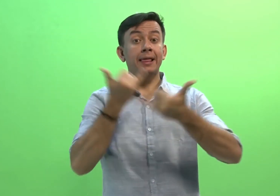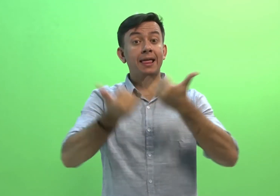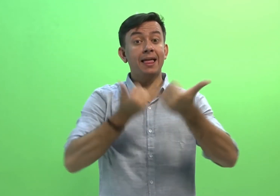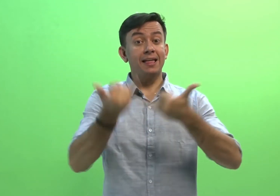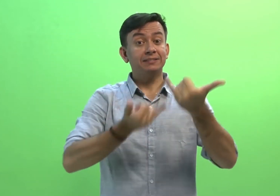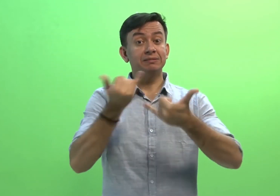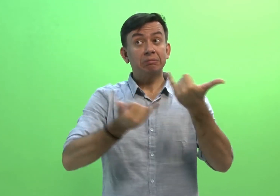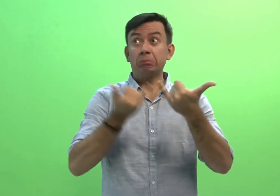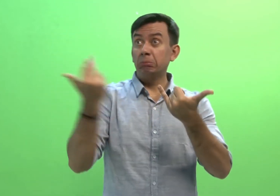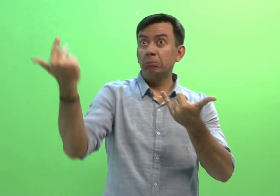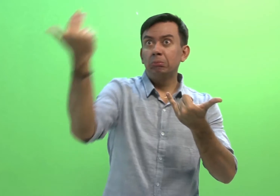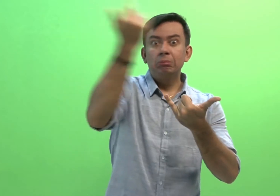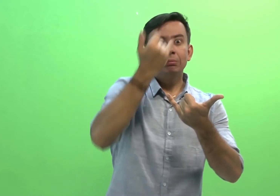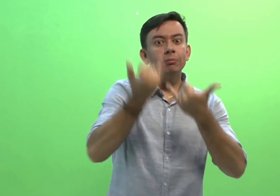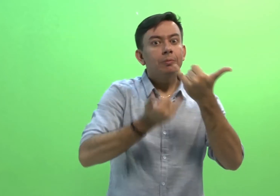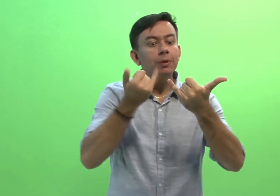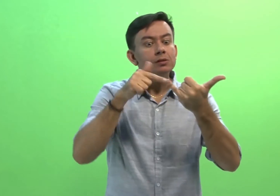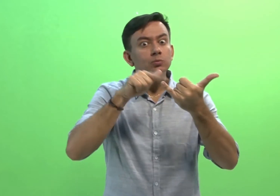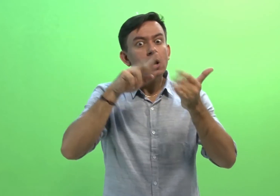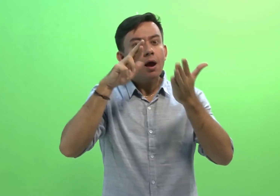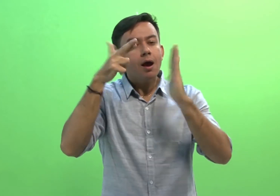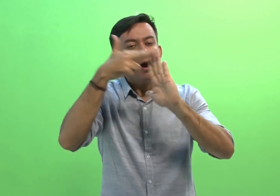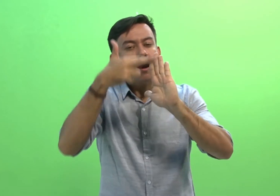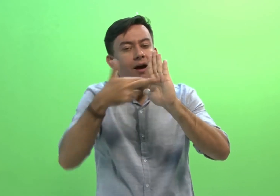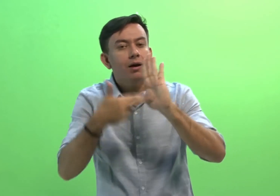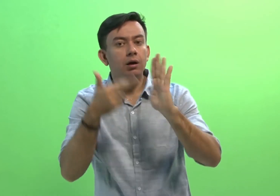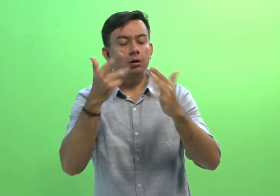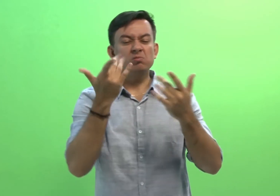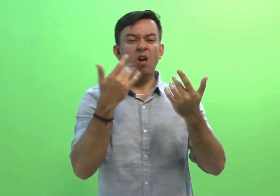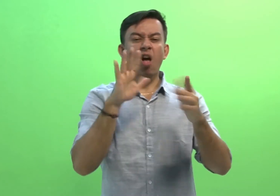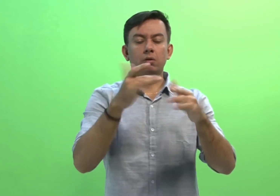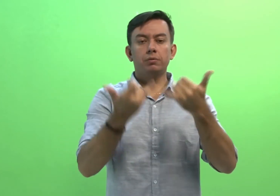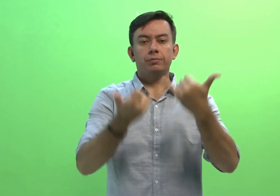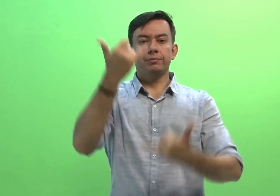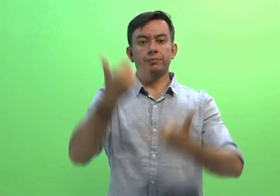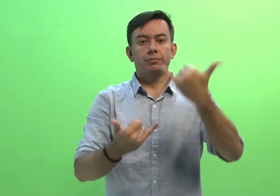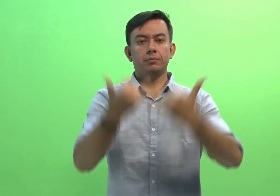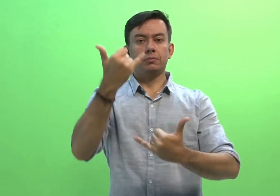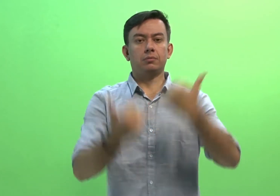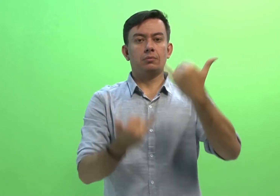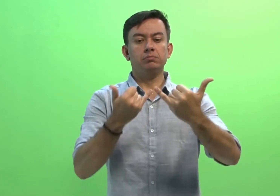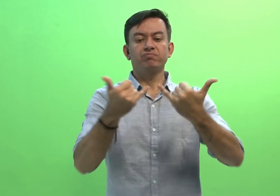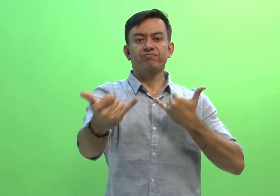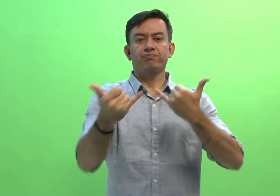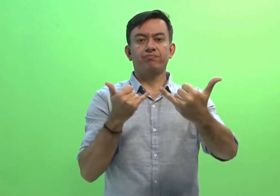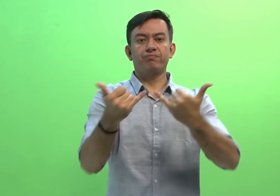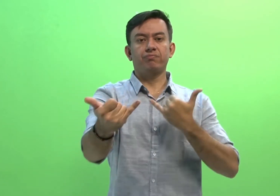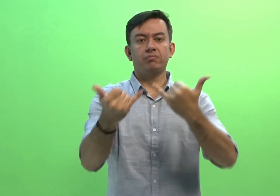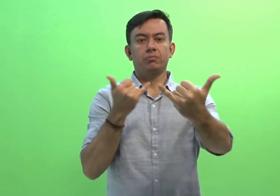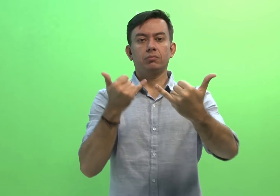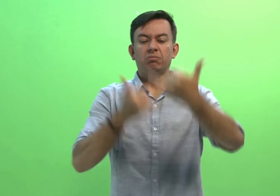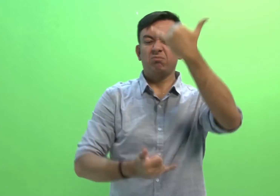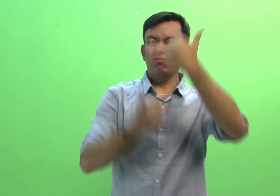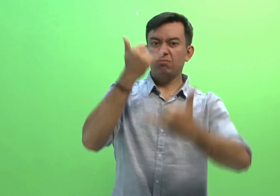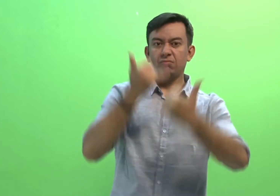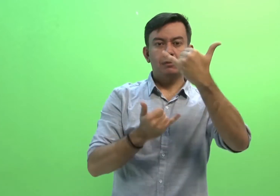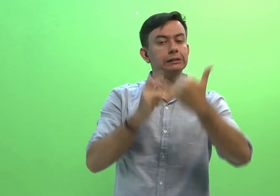sinal para dificuldade, este para brincar, porque tem regras. Não pode ser assim, nem assim, nem